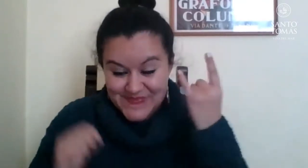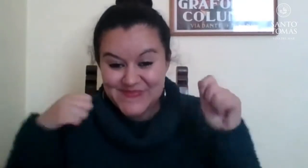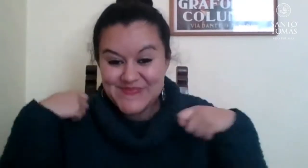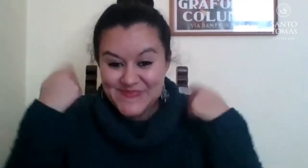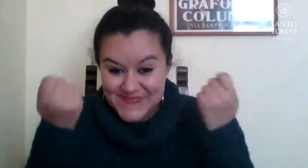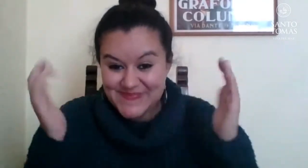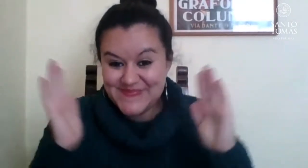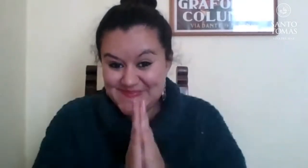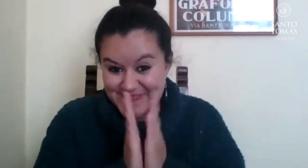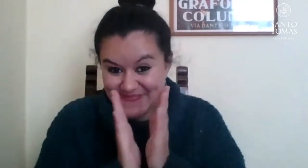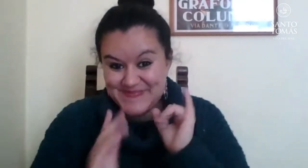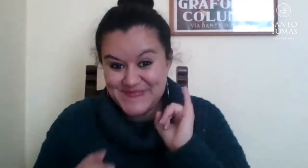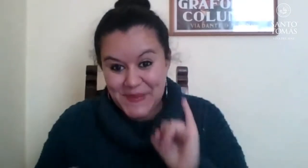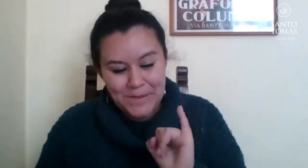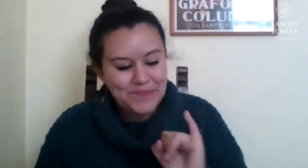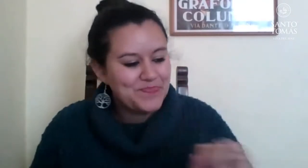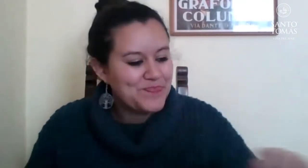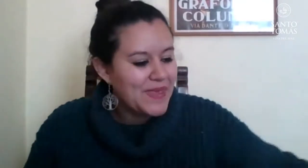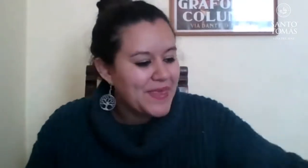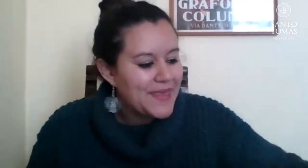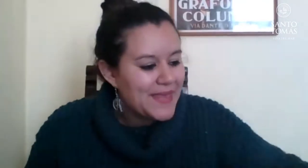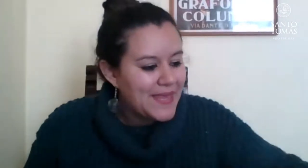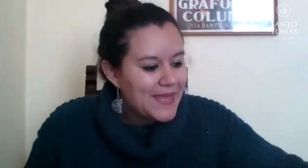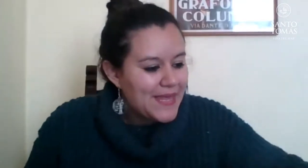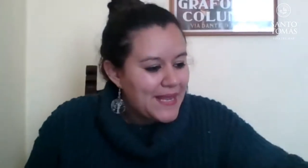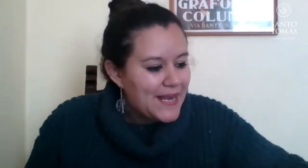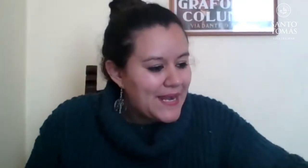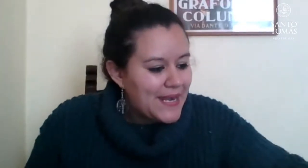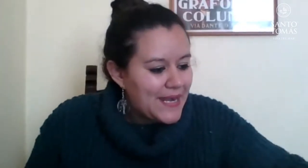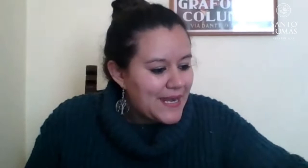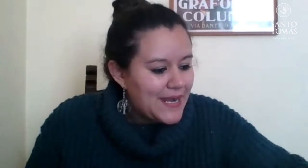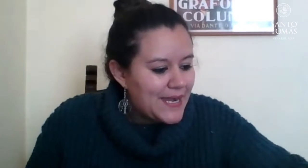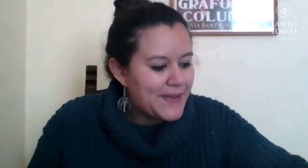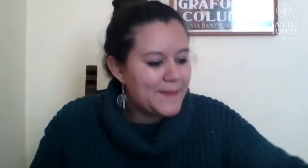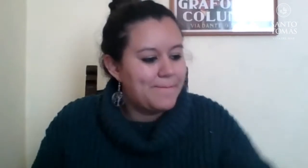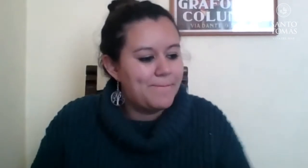si ustedes trabajan dentro de la Universidad Santo Tomás,